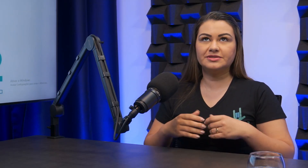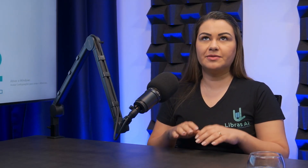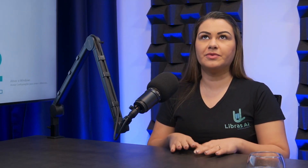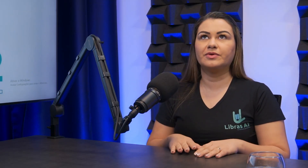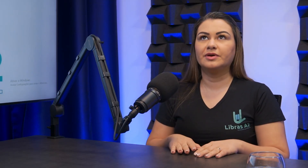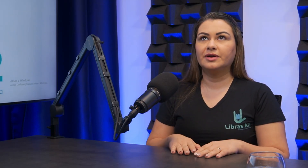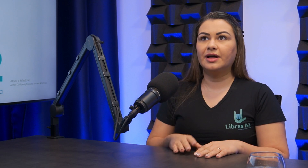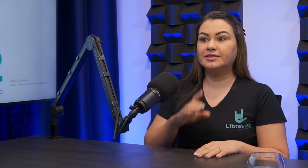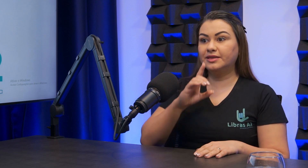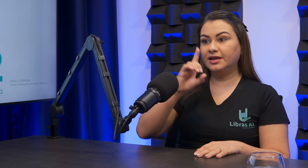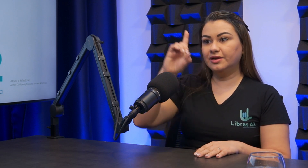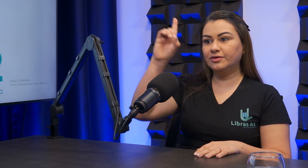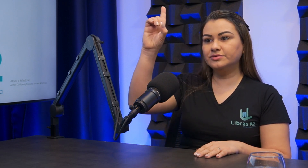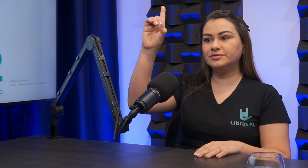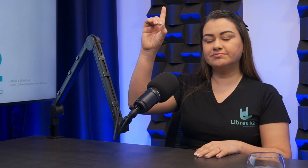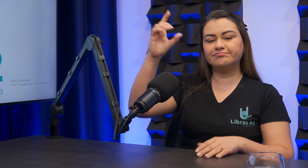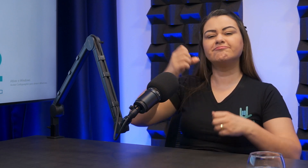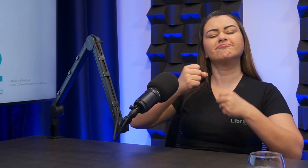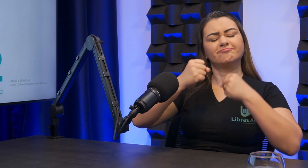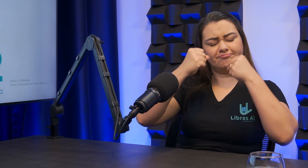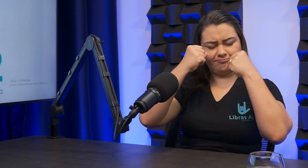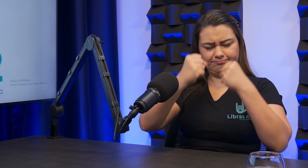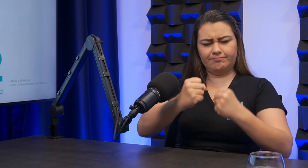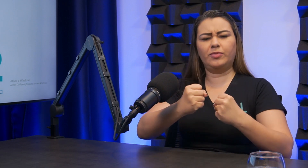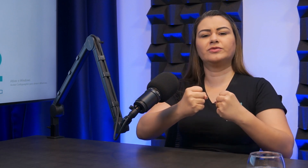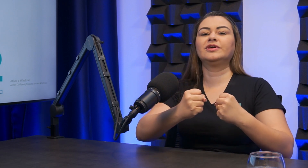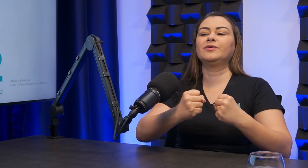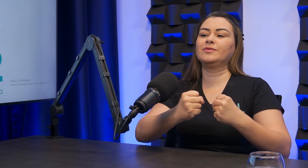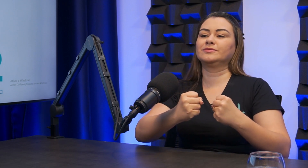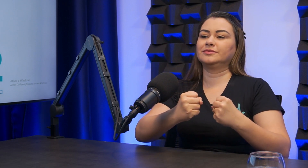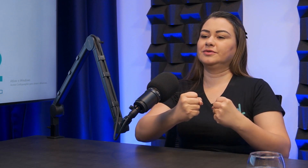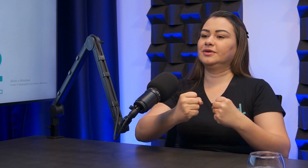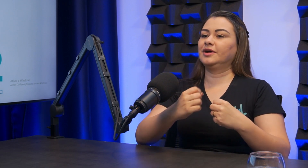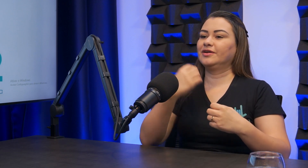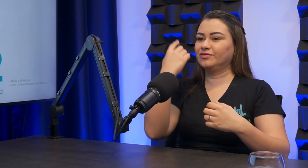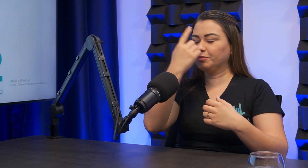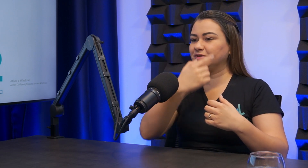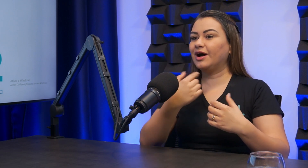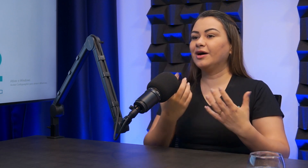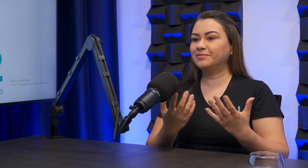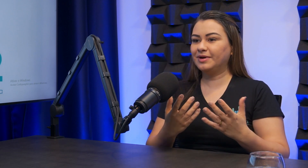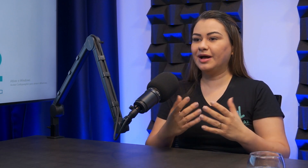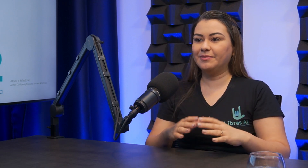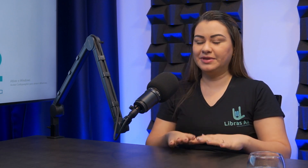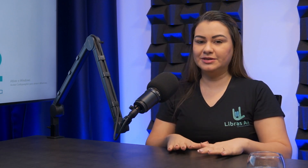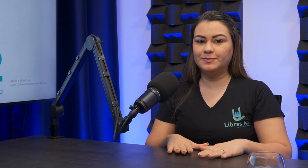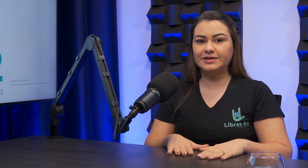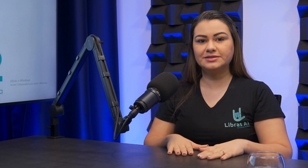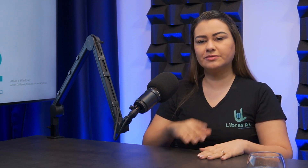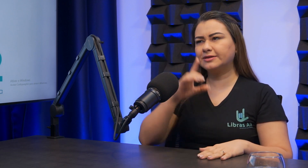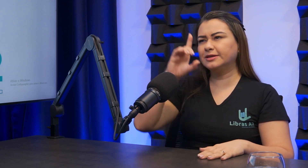exemplo, Deus poderoso. Aí eu vou mudar a minha expressão, né? Deus